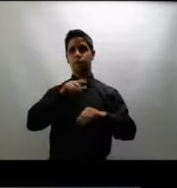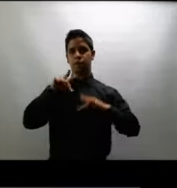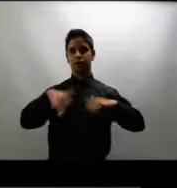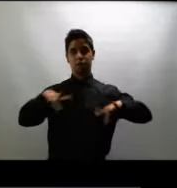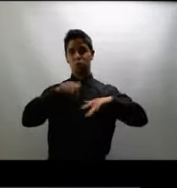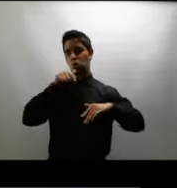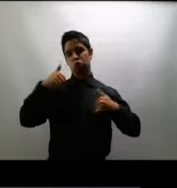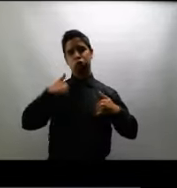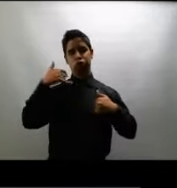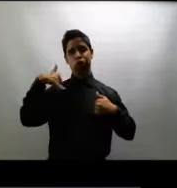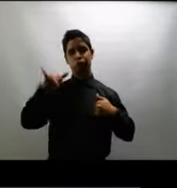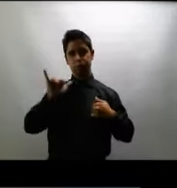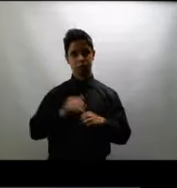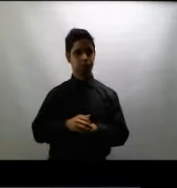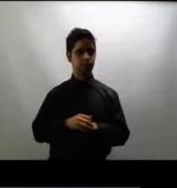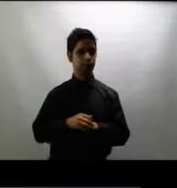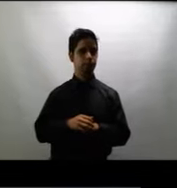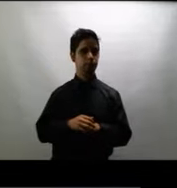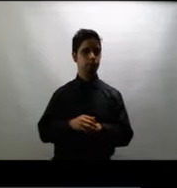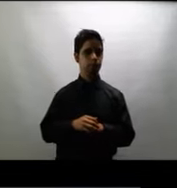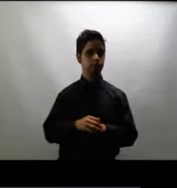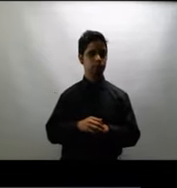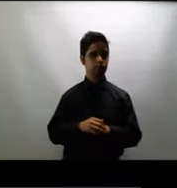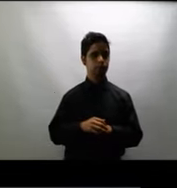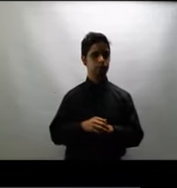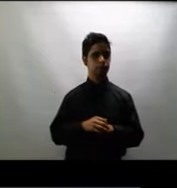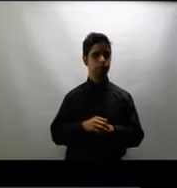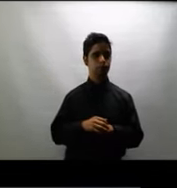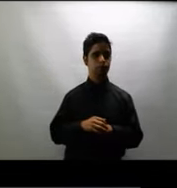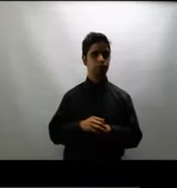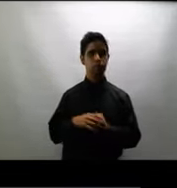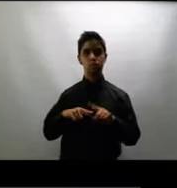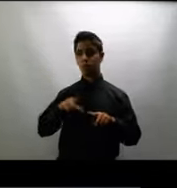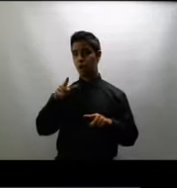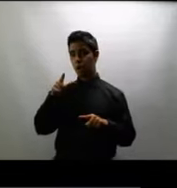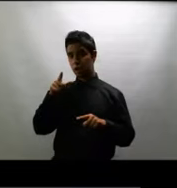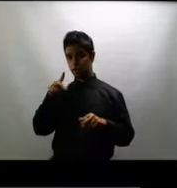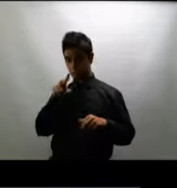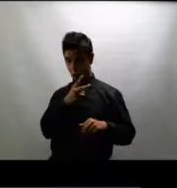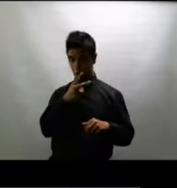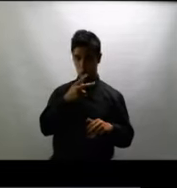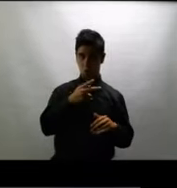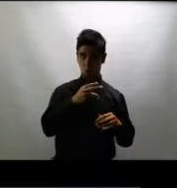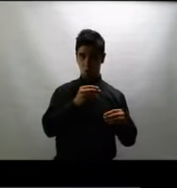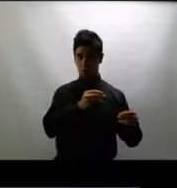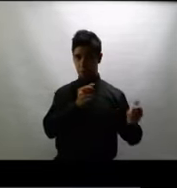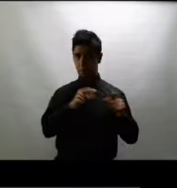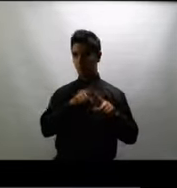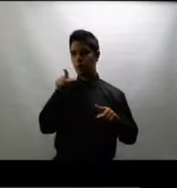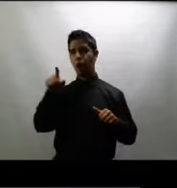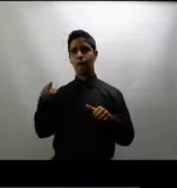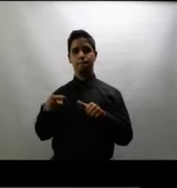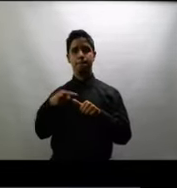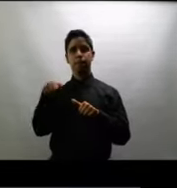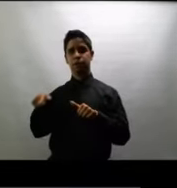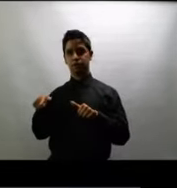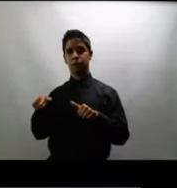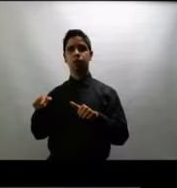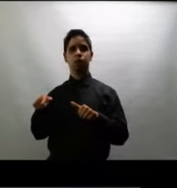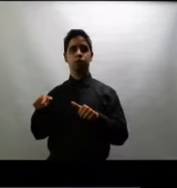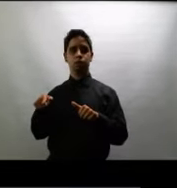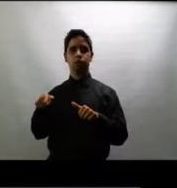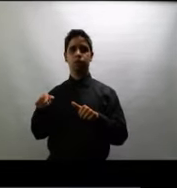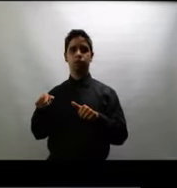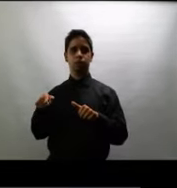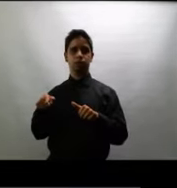Aparte del el segundo sale tan rápido porque la gente asimiló muy bien el primer producto. No, y ya, ¿no? Yo no iba a estar tocando las mismas 13 canciones